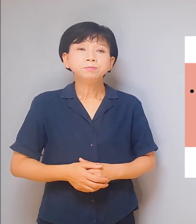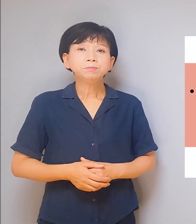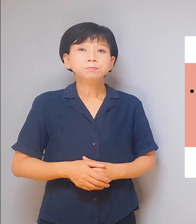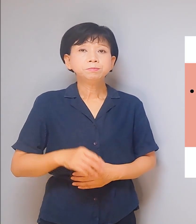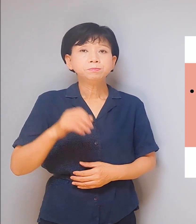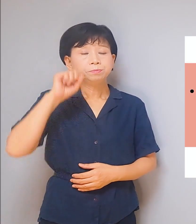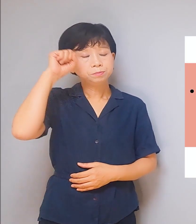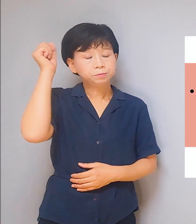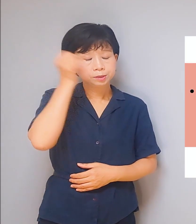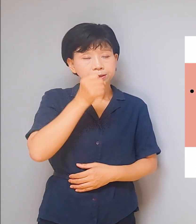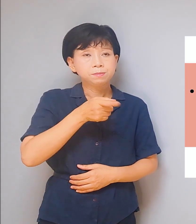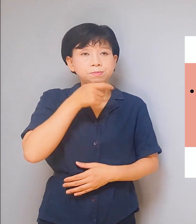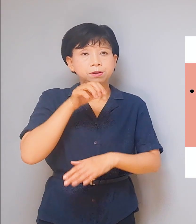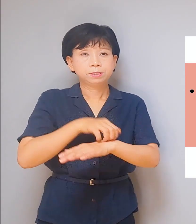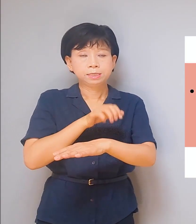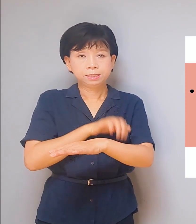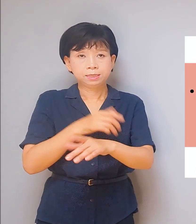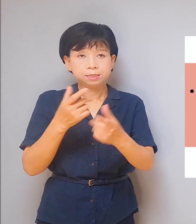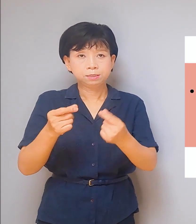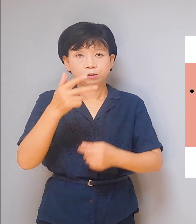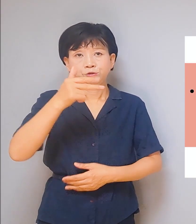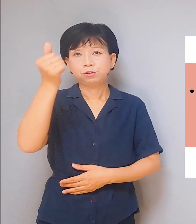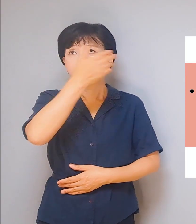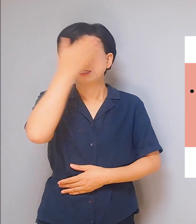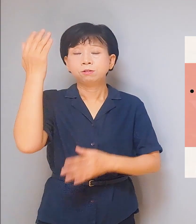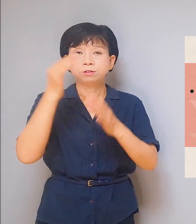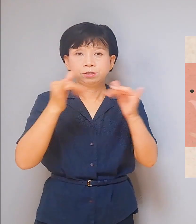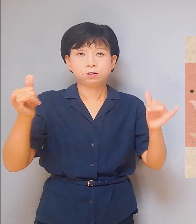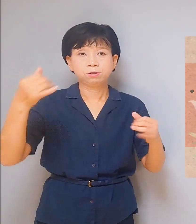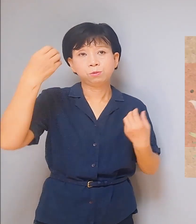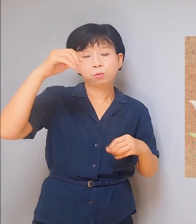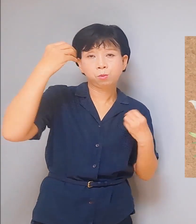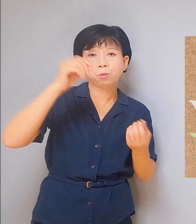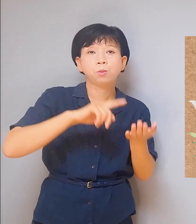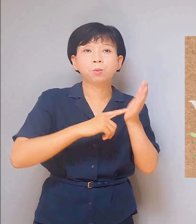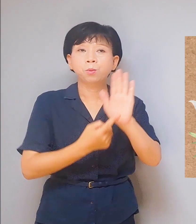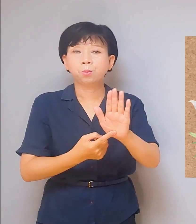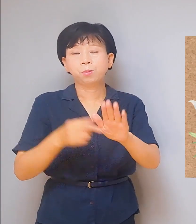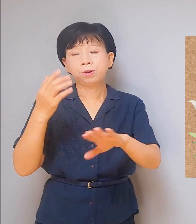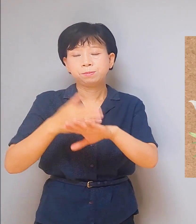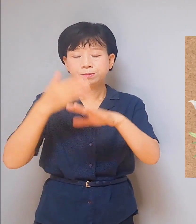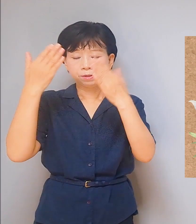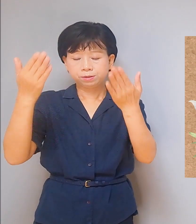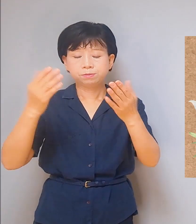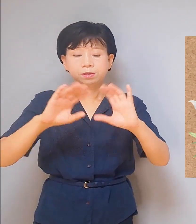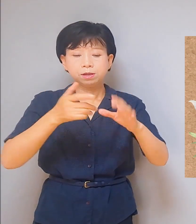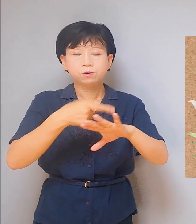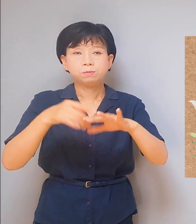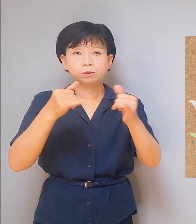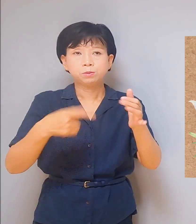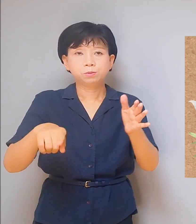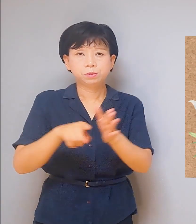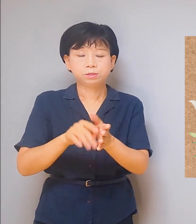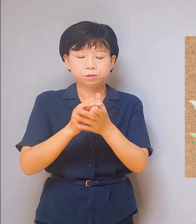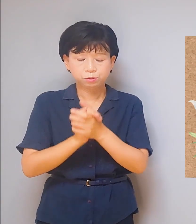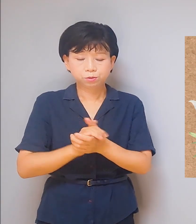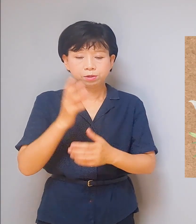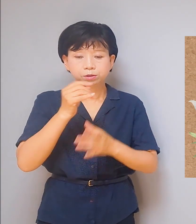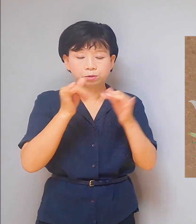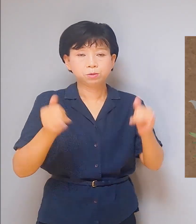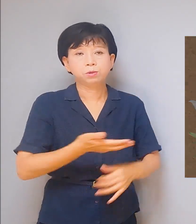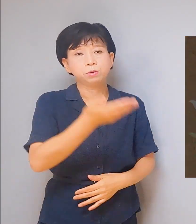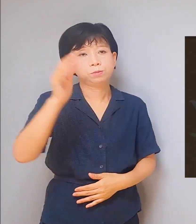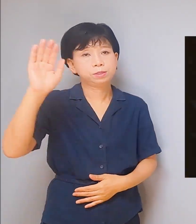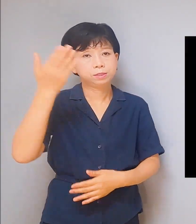새벽 이슬 같은 주의 청년들의 공연에 하나님께 감사드립니다. 나라와 민족을 위해 기도하시는 성도님들